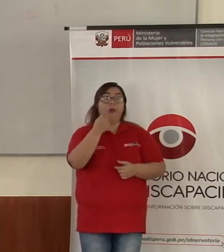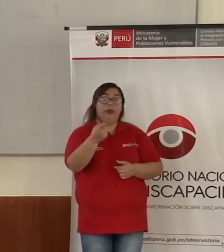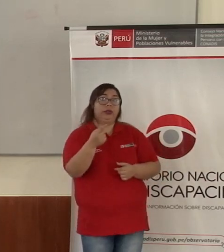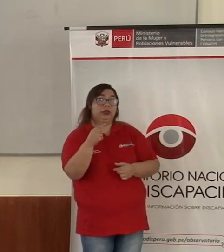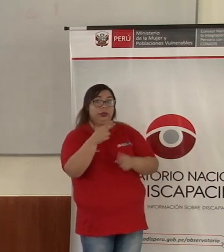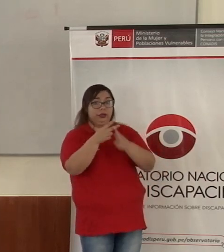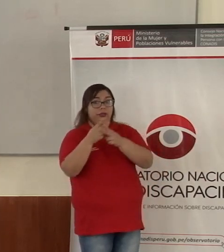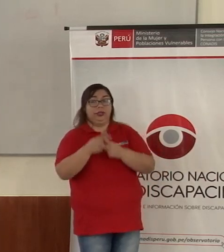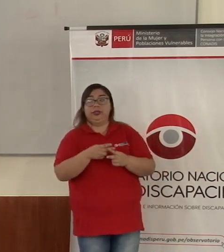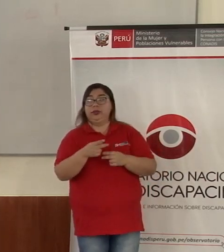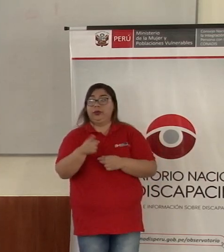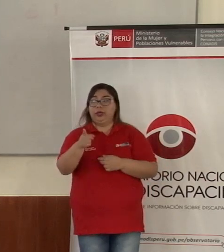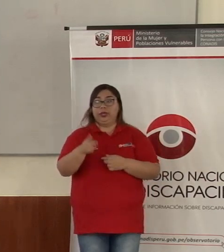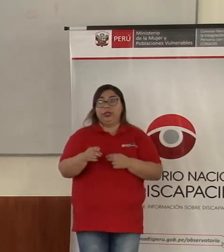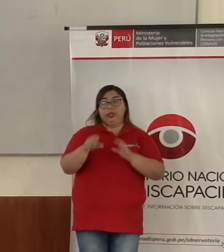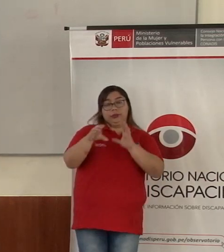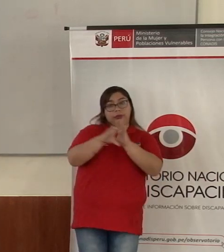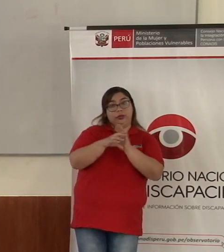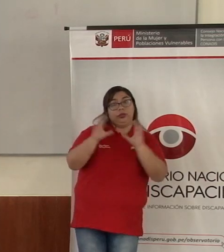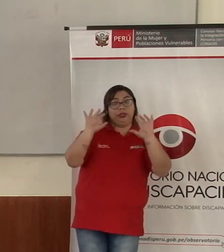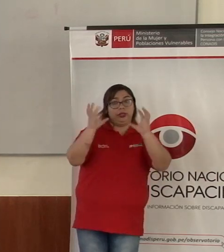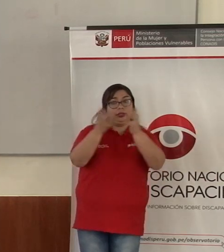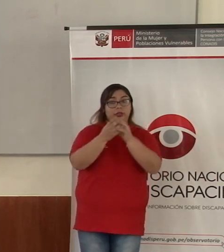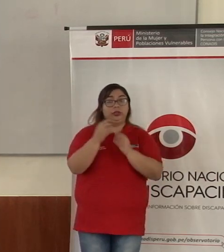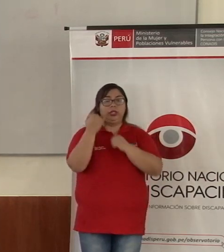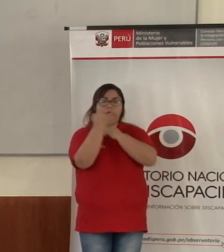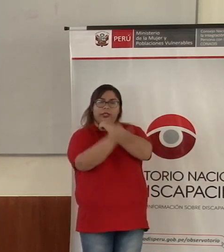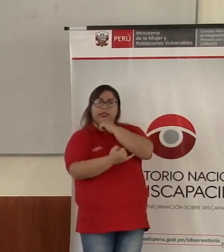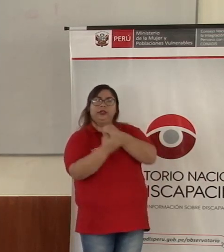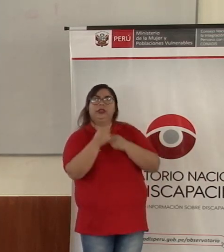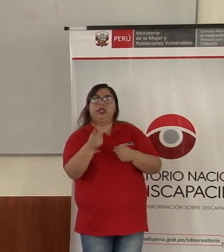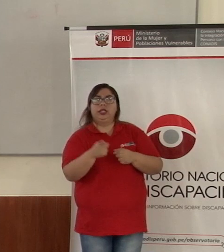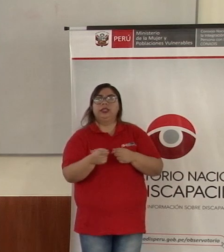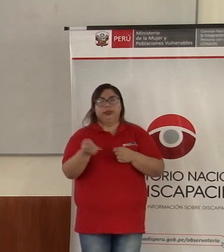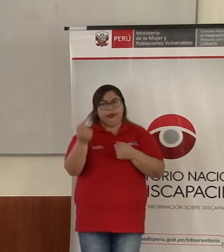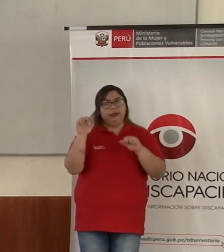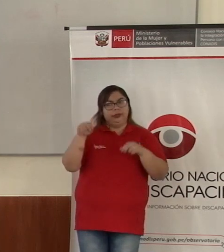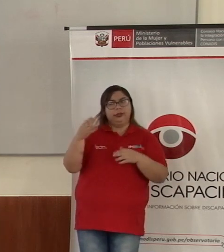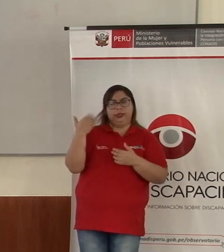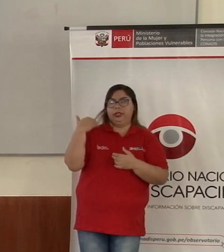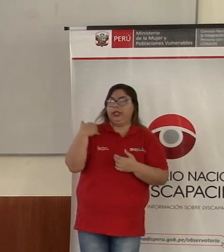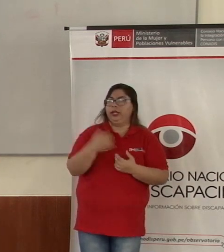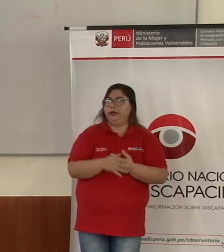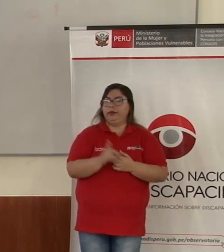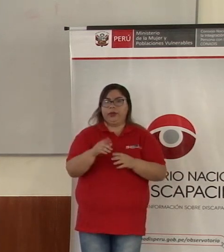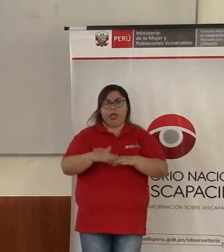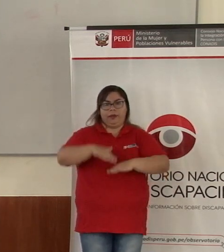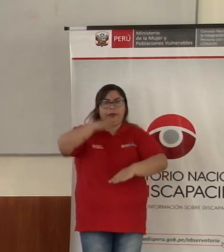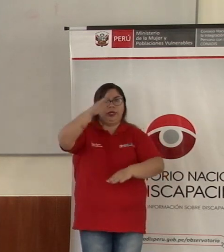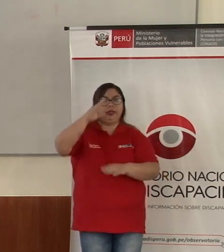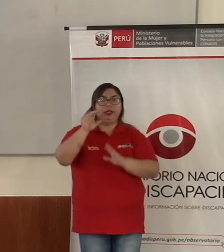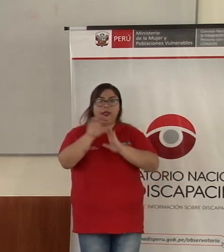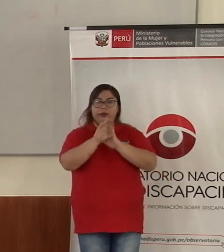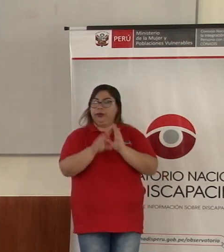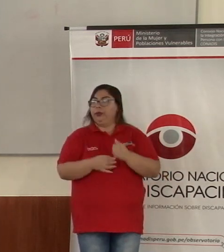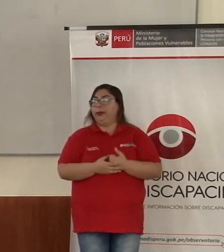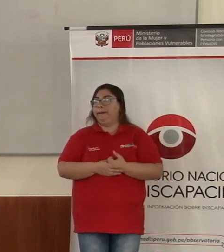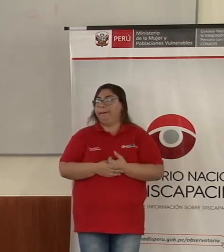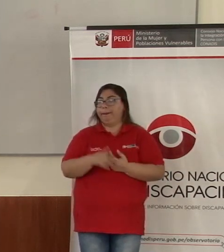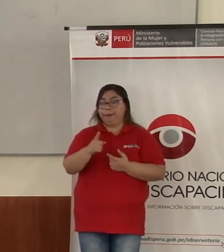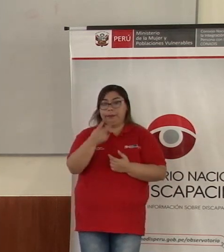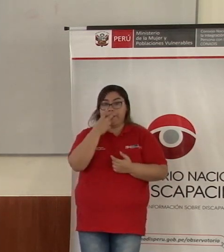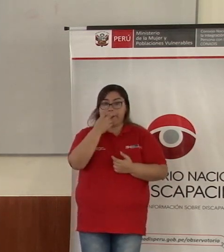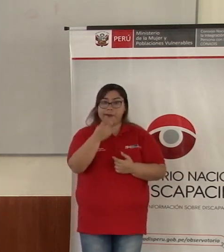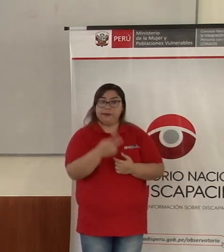Convención de Naciones Unidas, Interamericana, existen. Hay más que el Código. Por lo